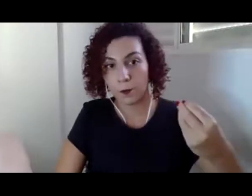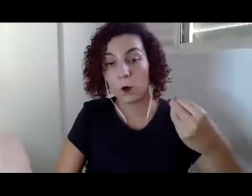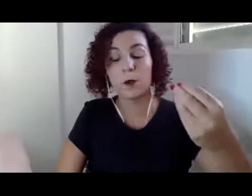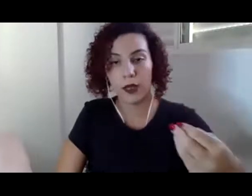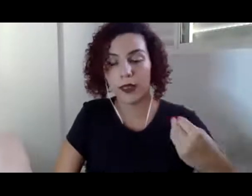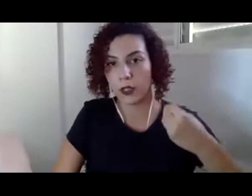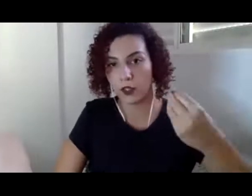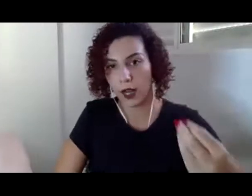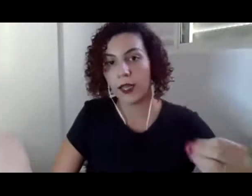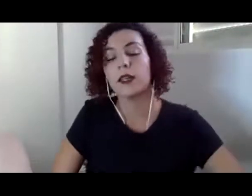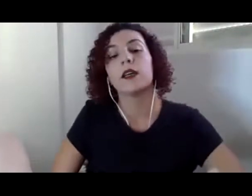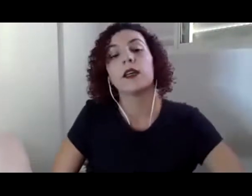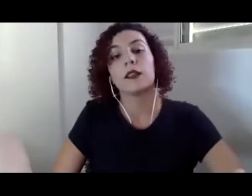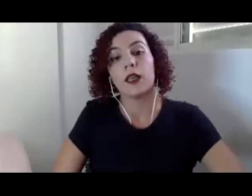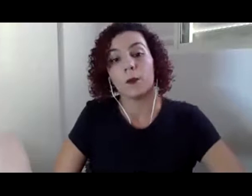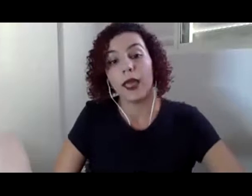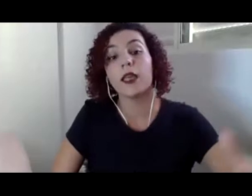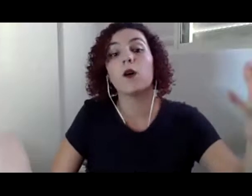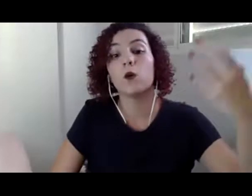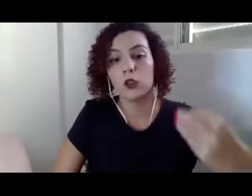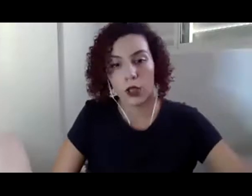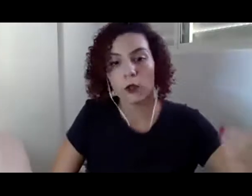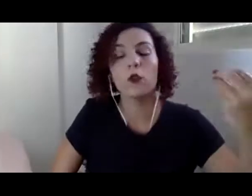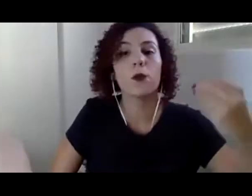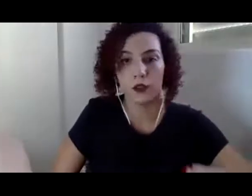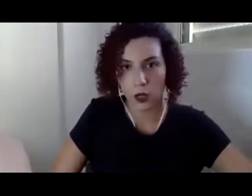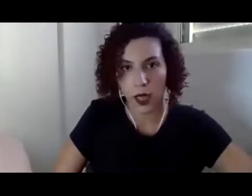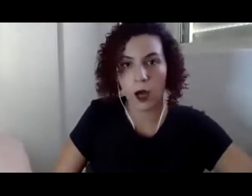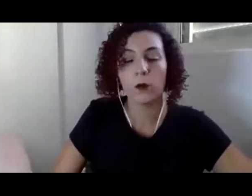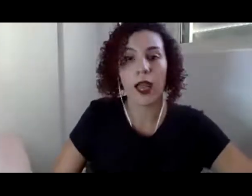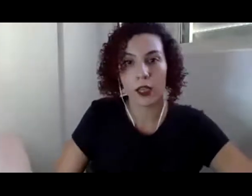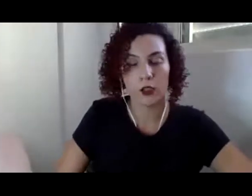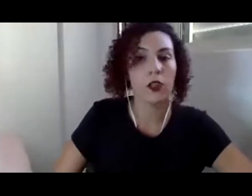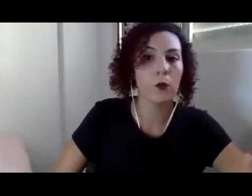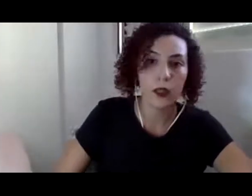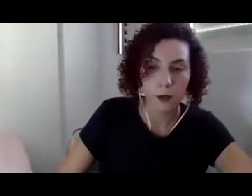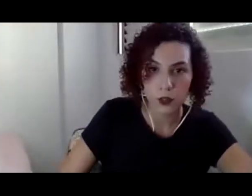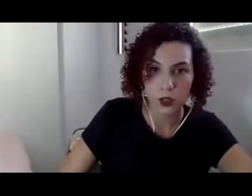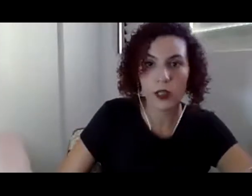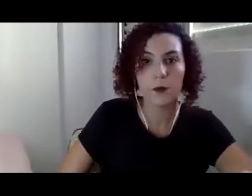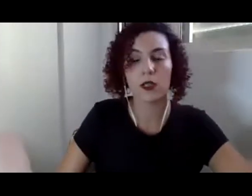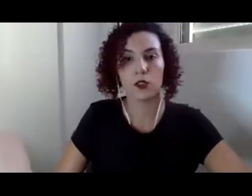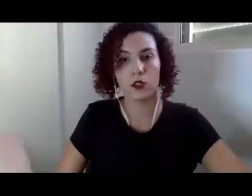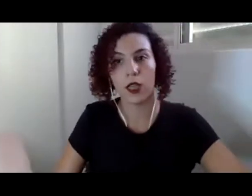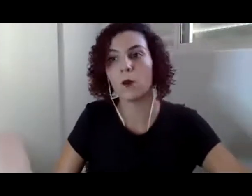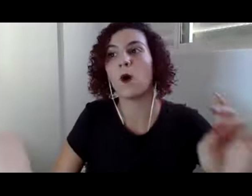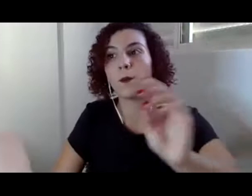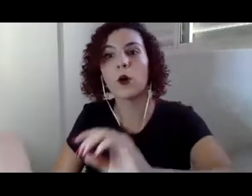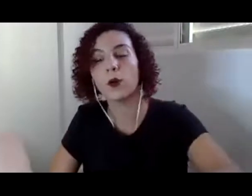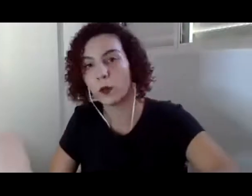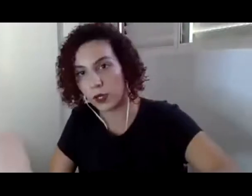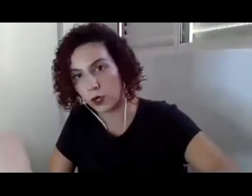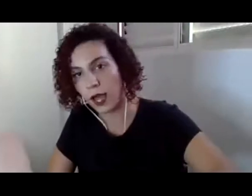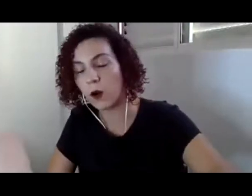essa possibilidade, né? Também o direito do profissional, e aí a gente tem o intérprete de Libras, a gente tem o